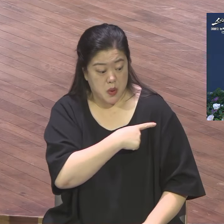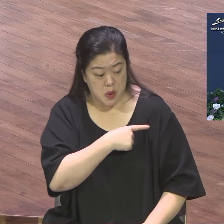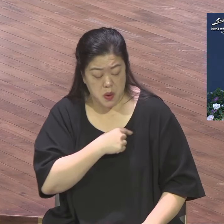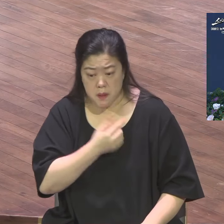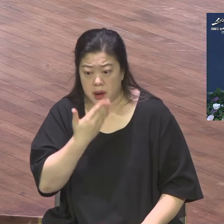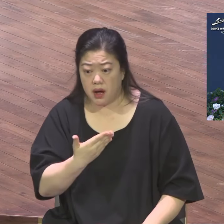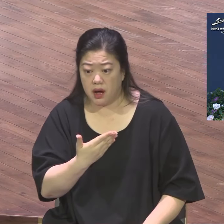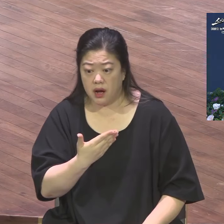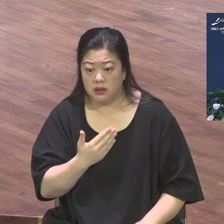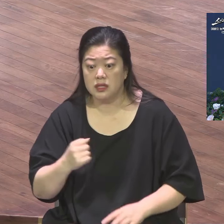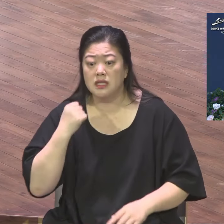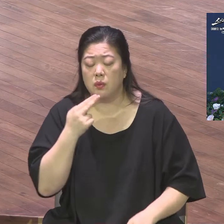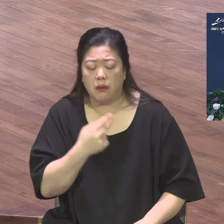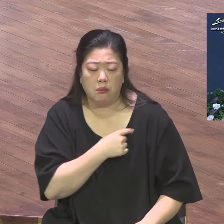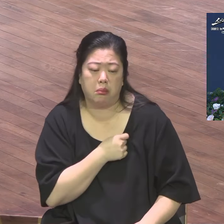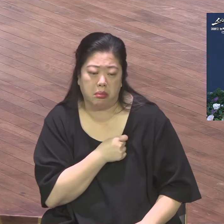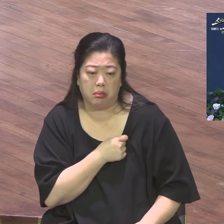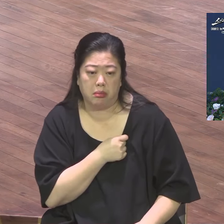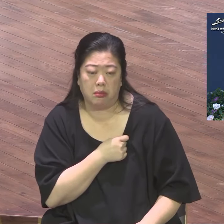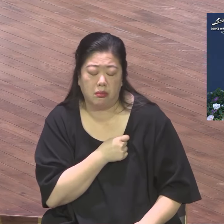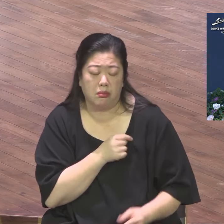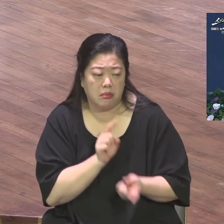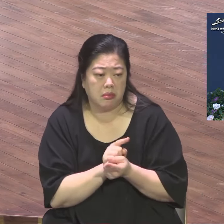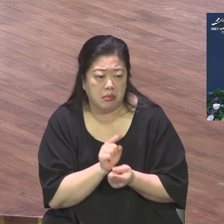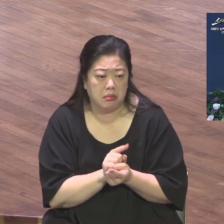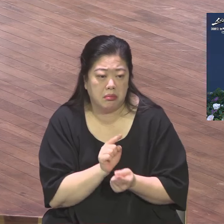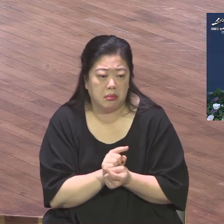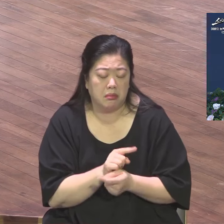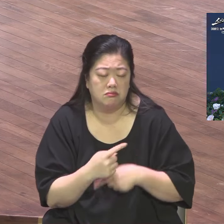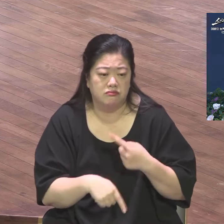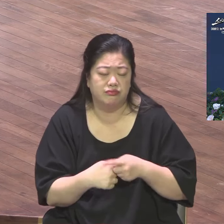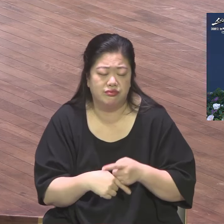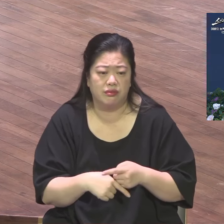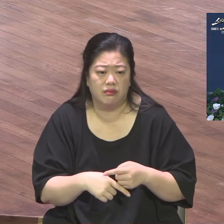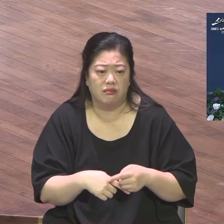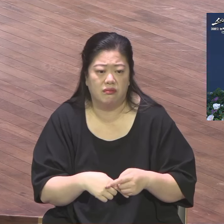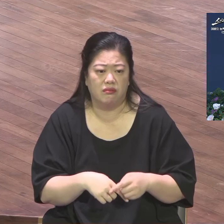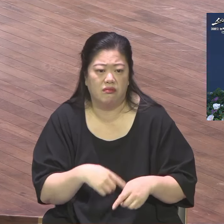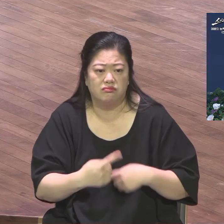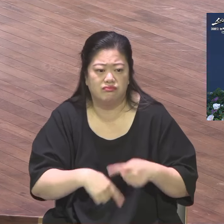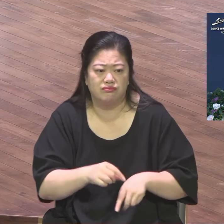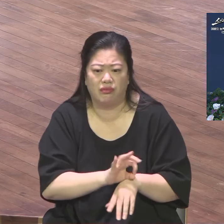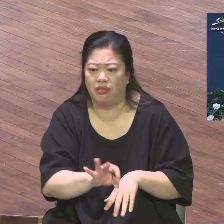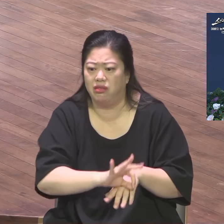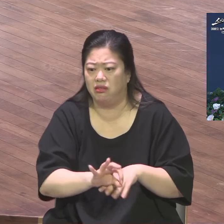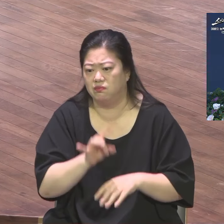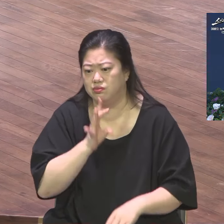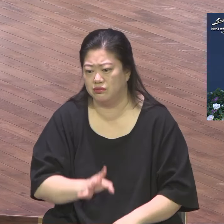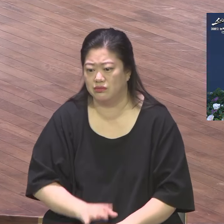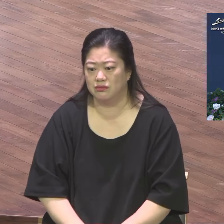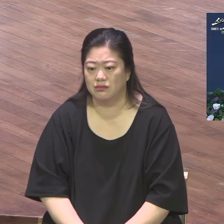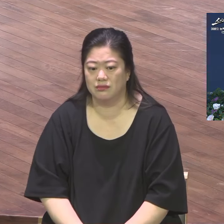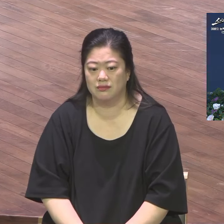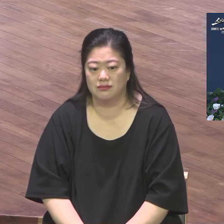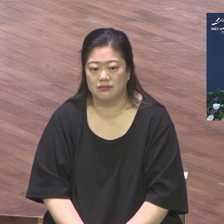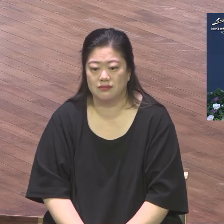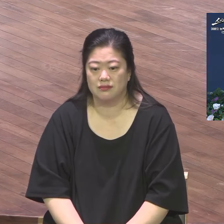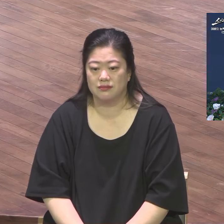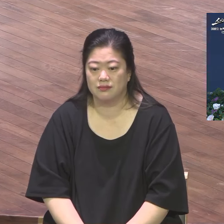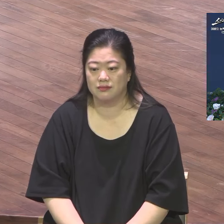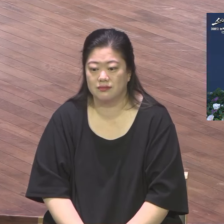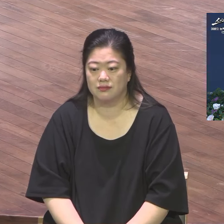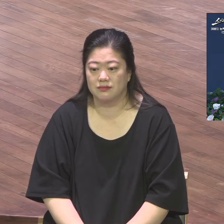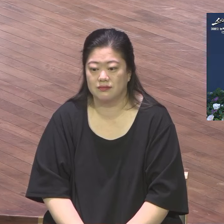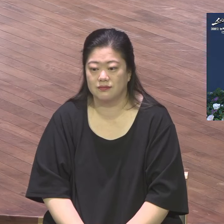받아. 세상 영향을 도리어 받아. 영향을 입힌다. 상상도 못하지.